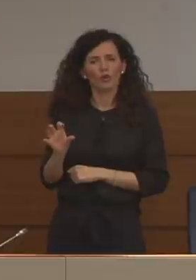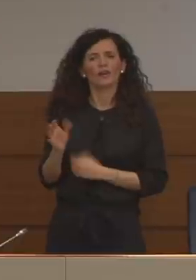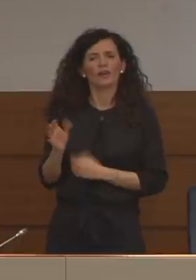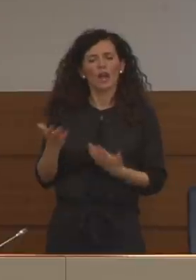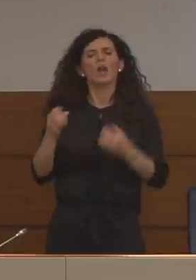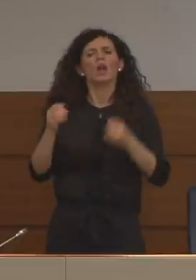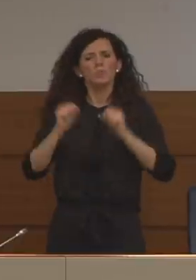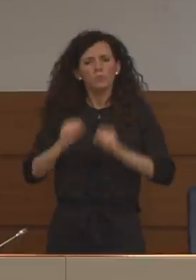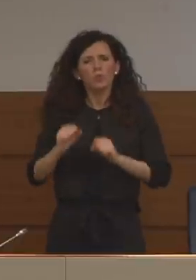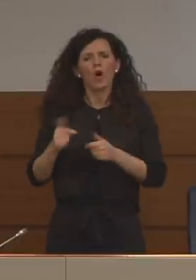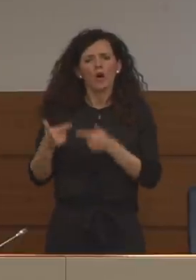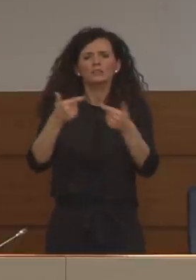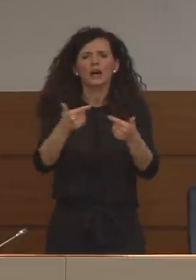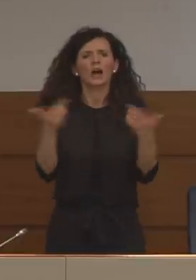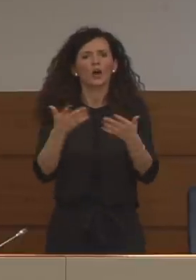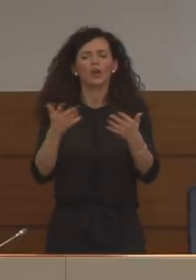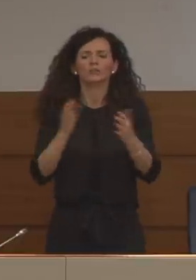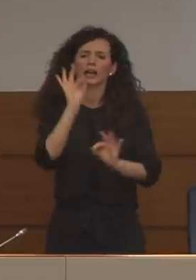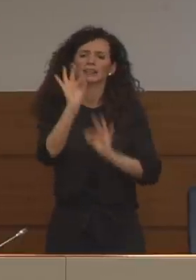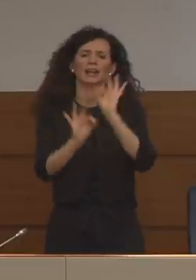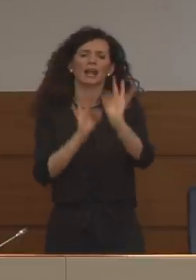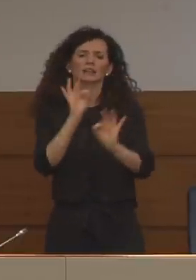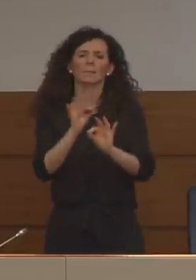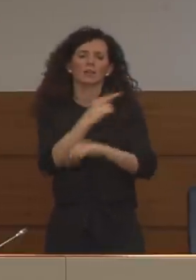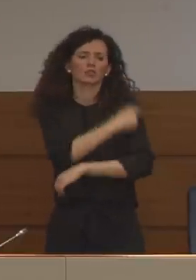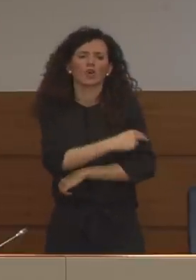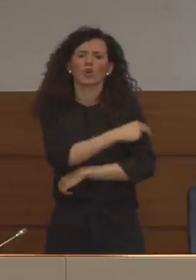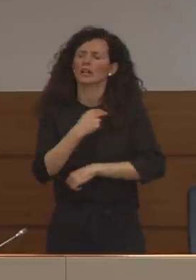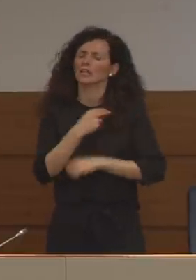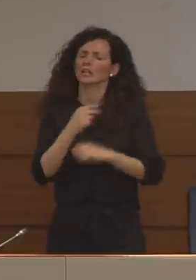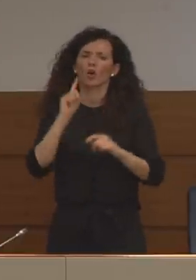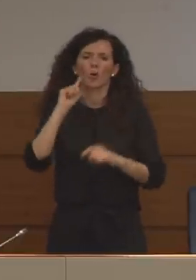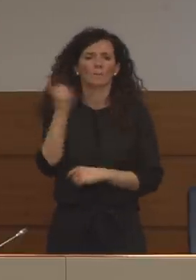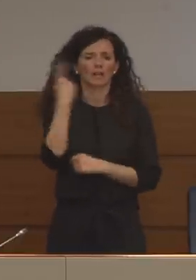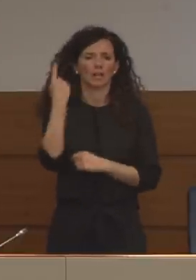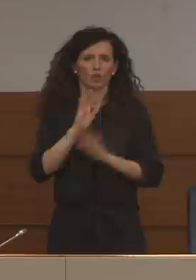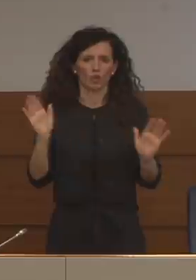miglior trattamento clinico oggi possibile